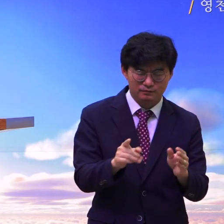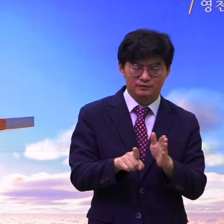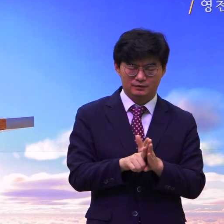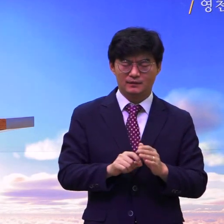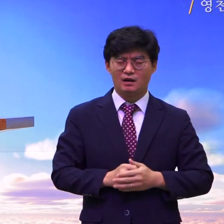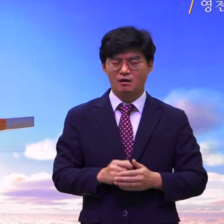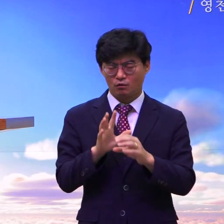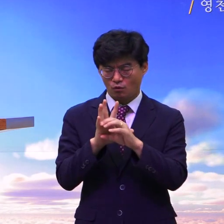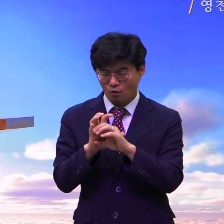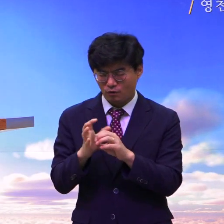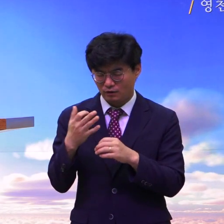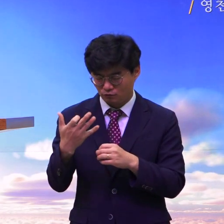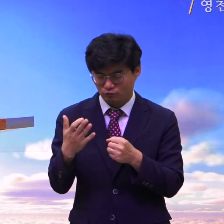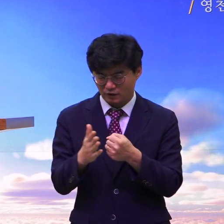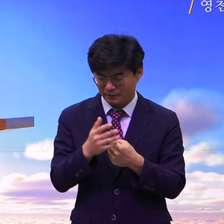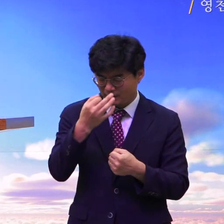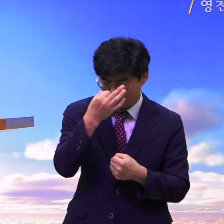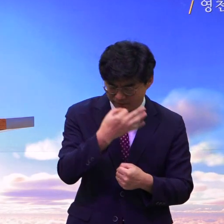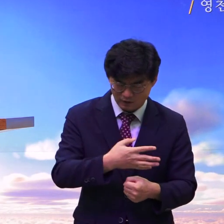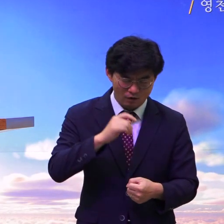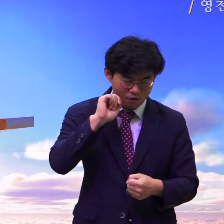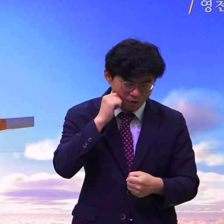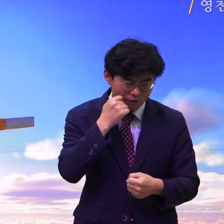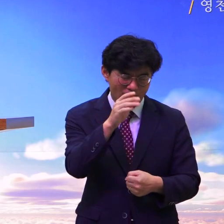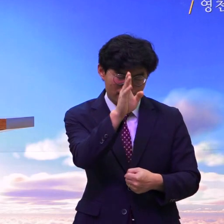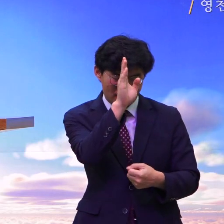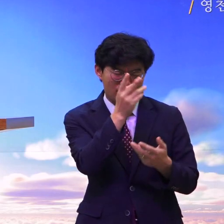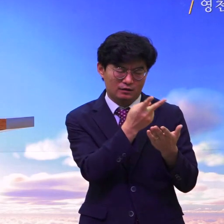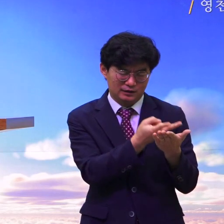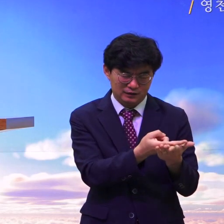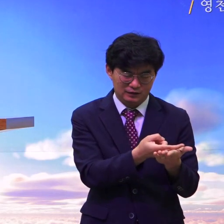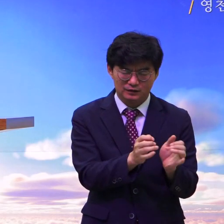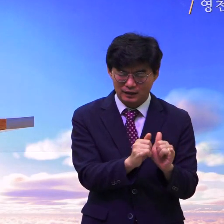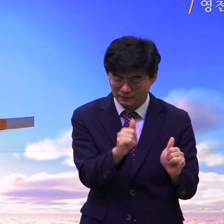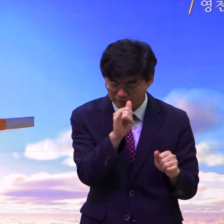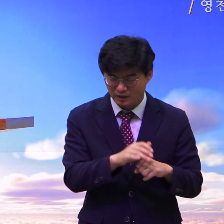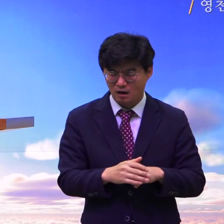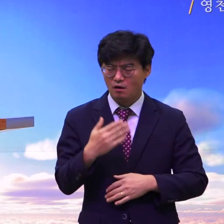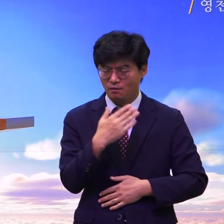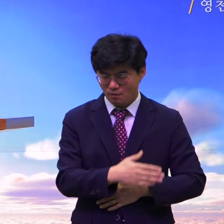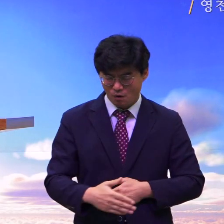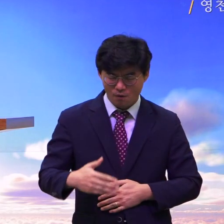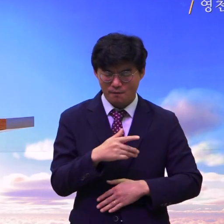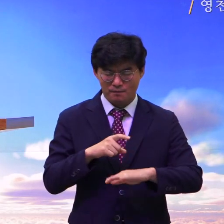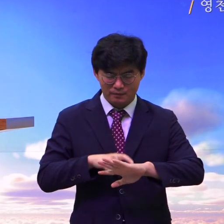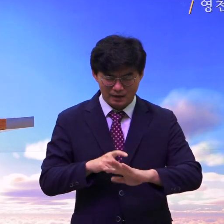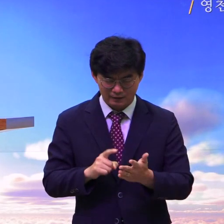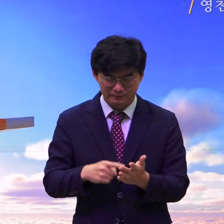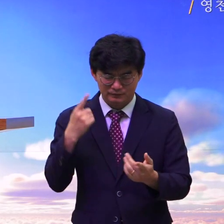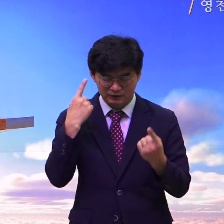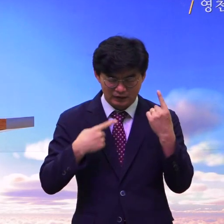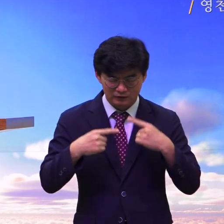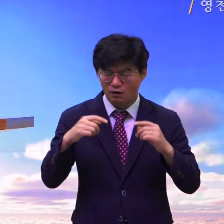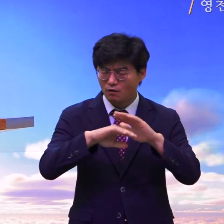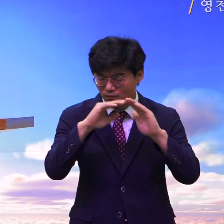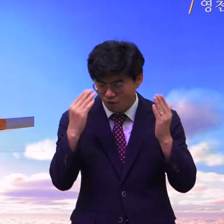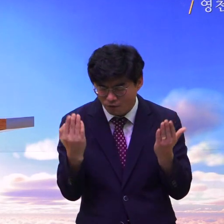코로나19로 힘겨워하는 확진자들도 있습니다. 정말 그들의 몸과 마음 상처 주님